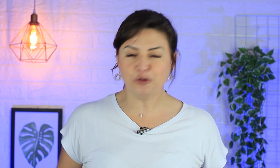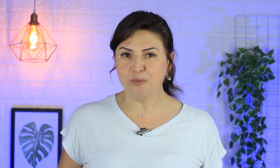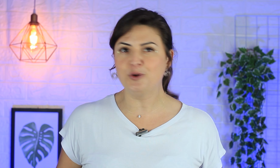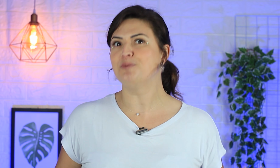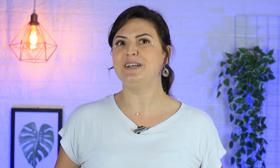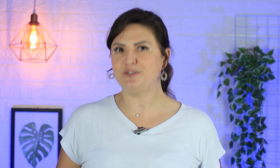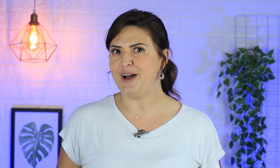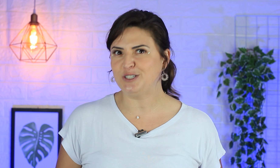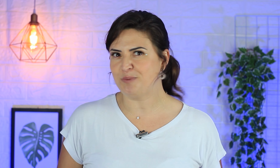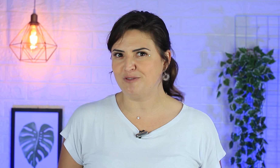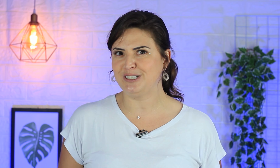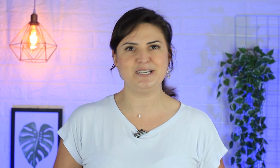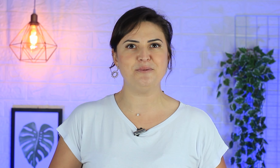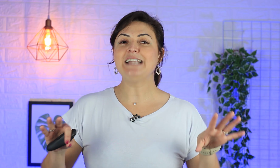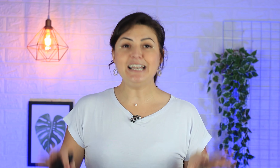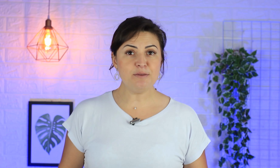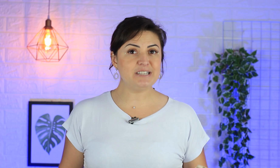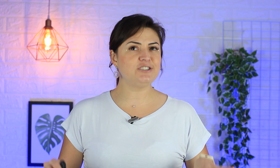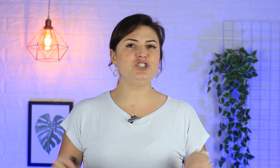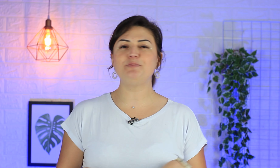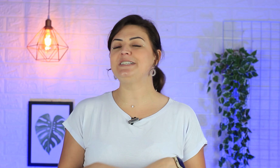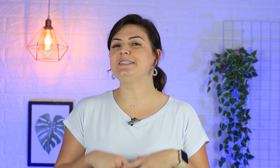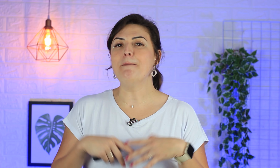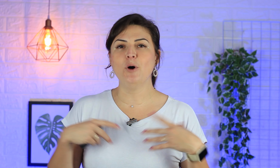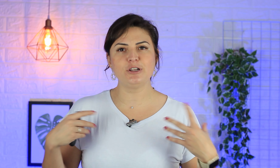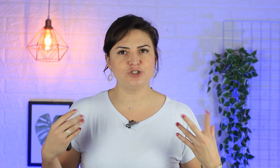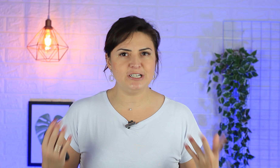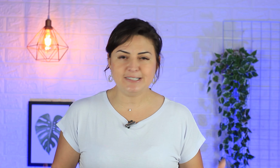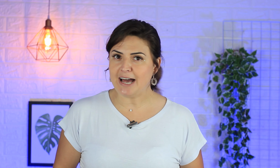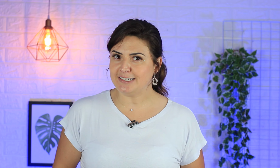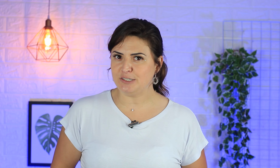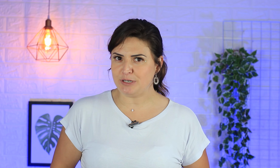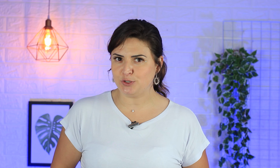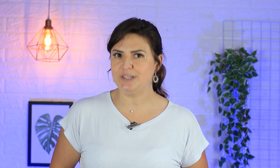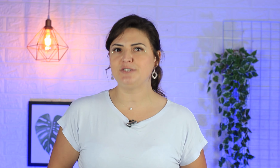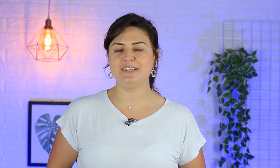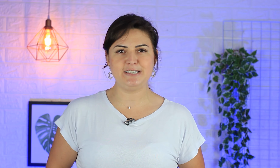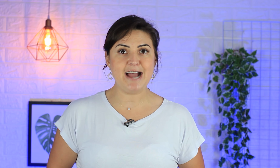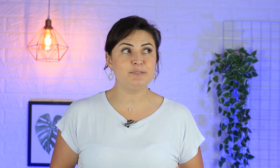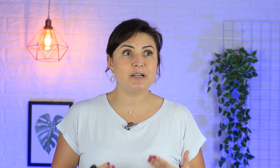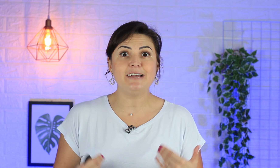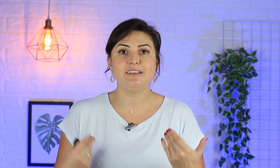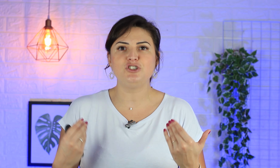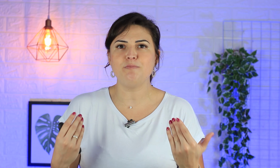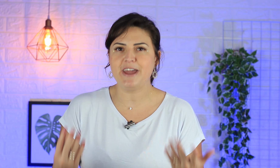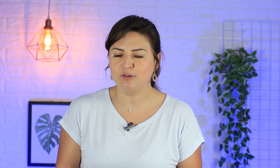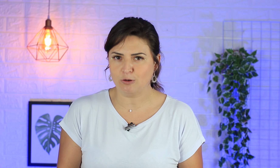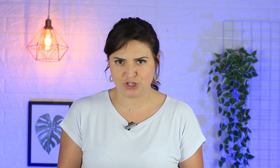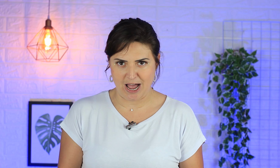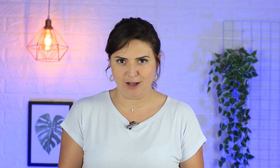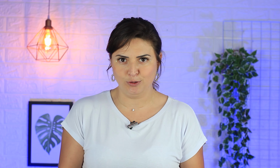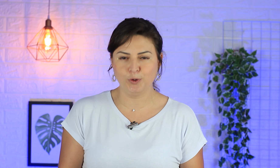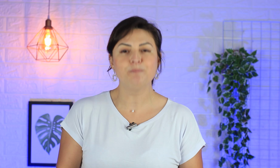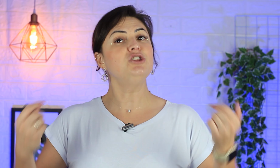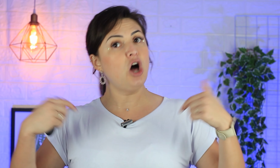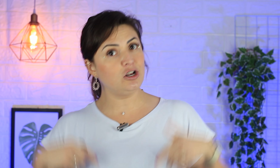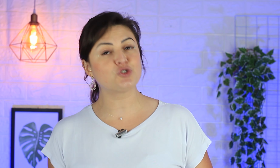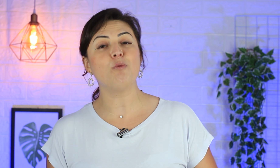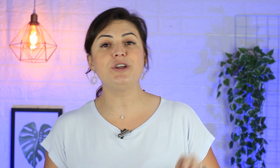ficar tudo muito mais fácil pra você. Na Libras, a gente precisa muito utilizar as expressões faciais pra dar entendimento ao diálogo. E nós, como